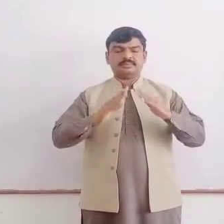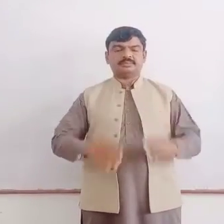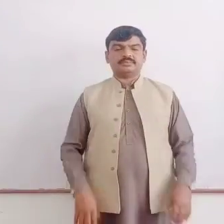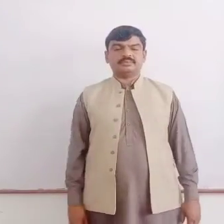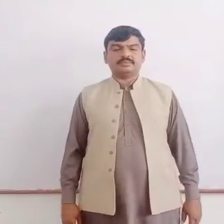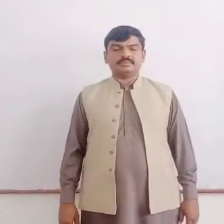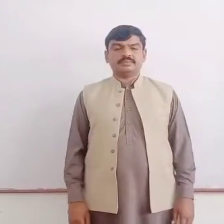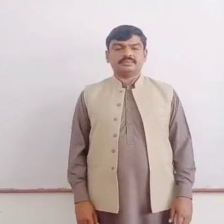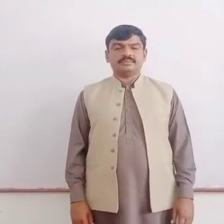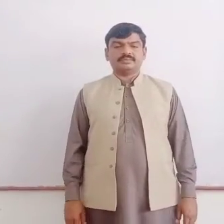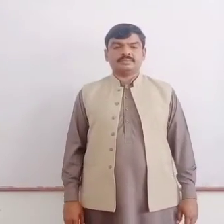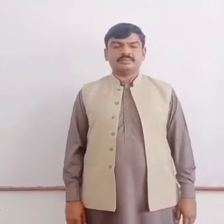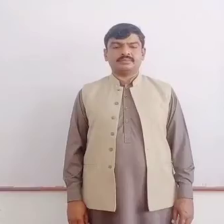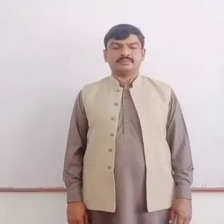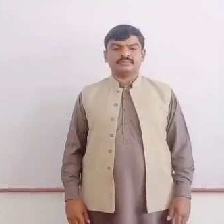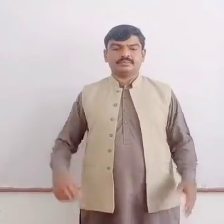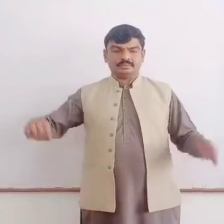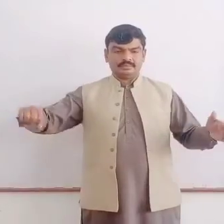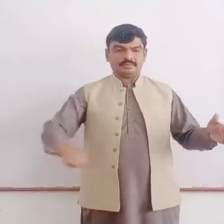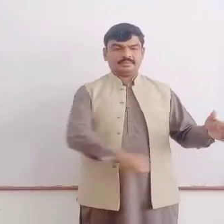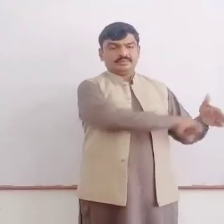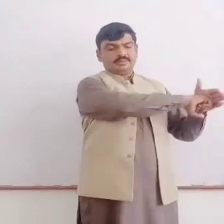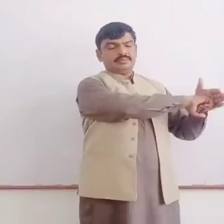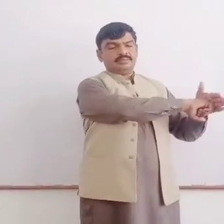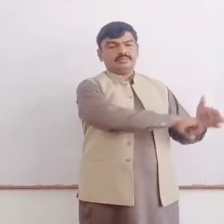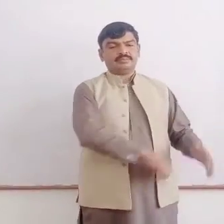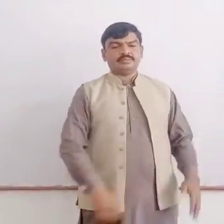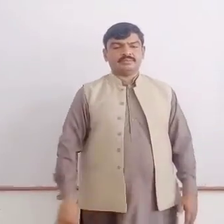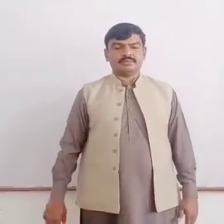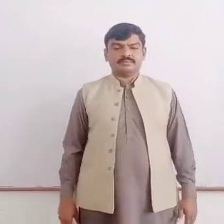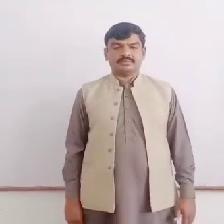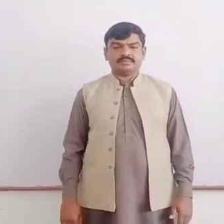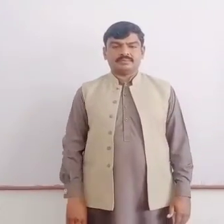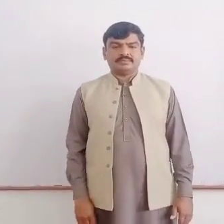मंजिल, मालिक,